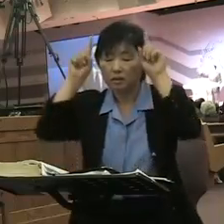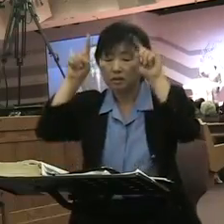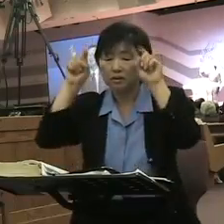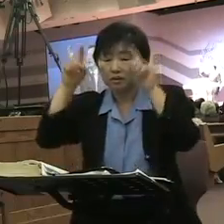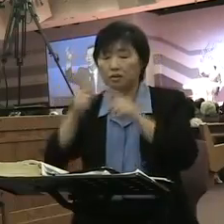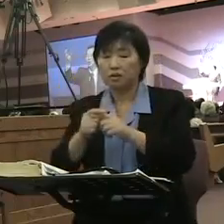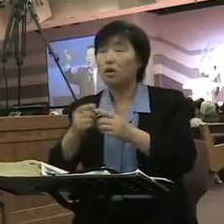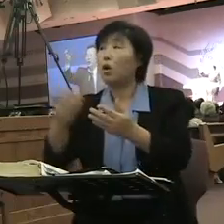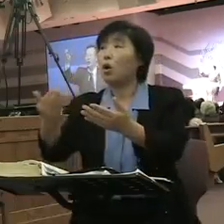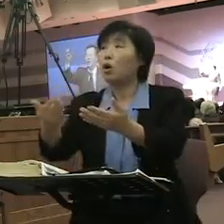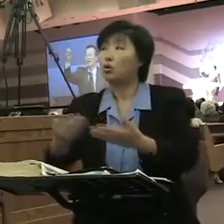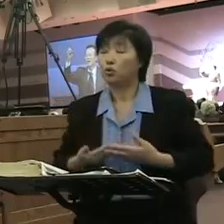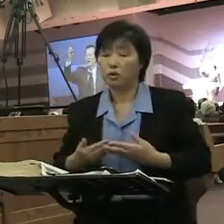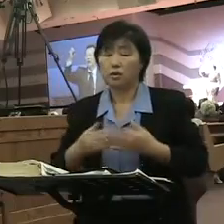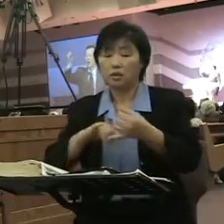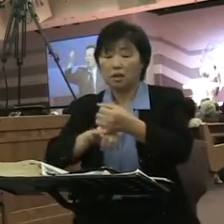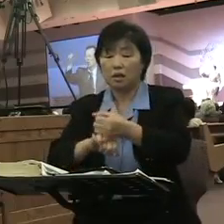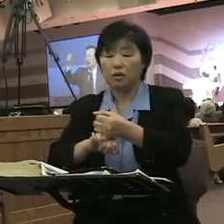주어진